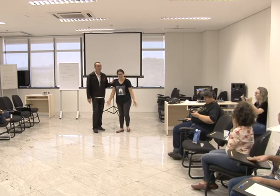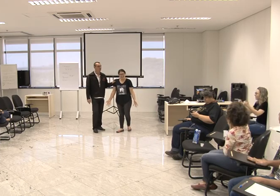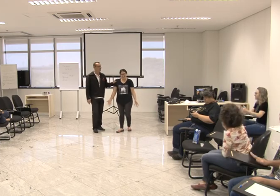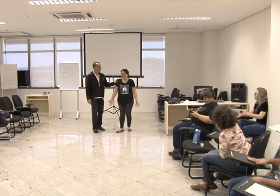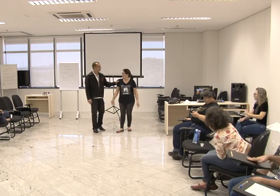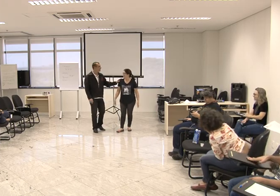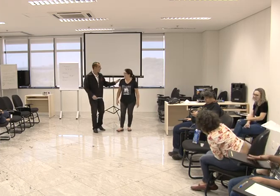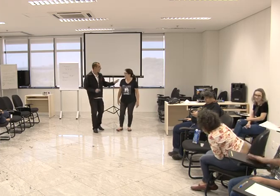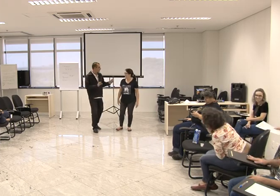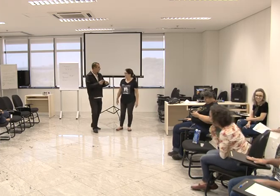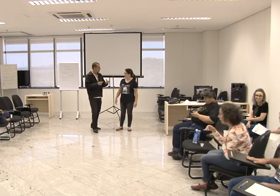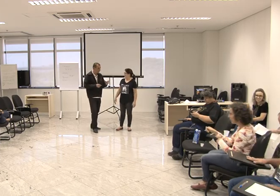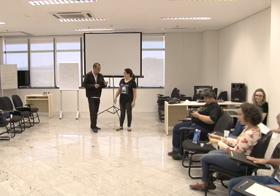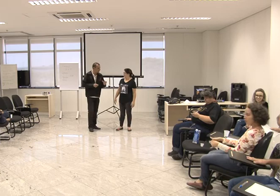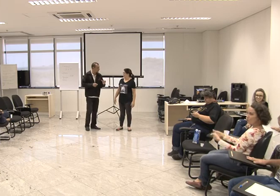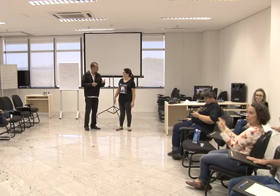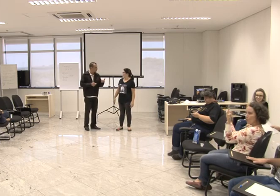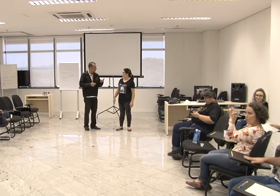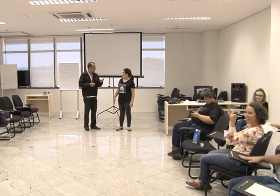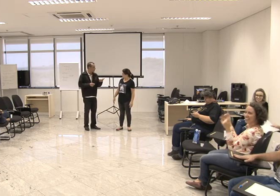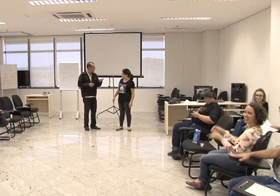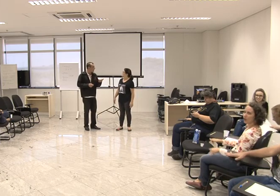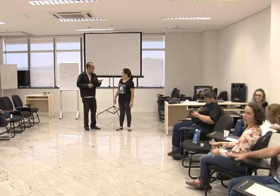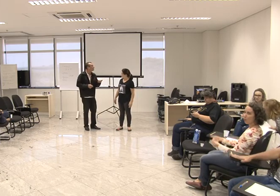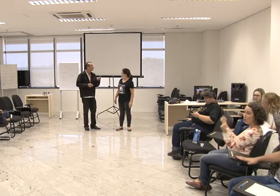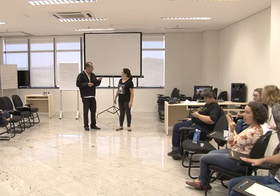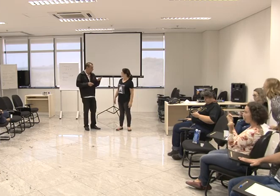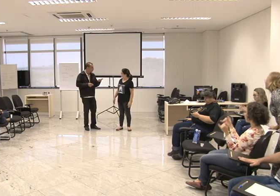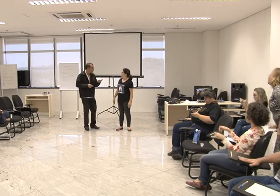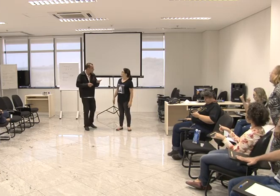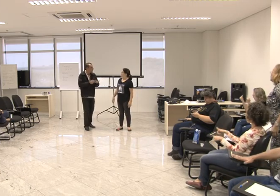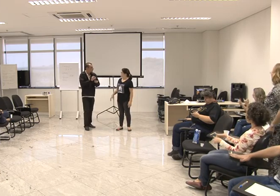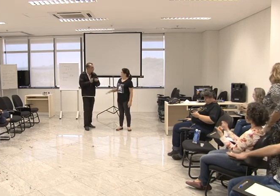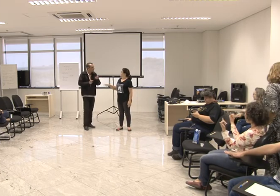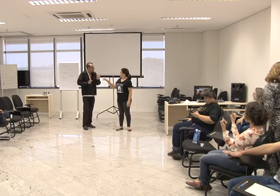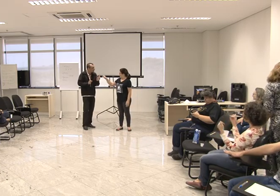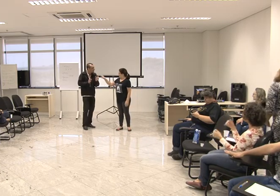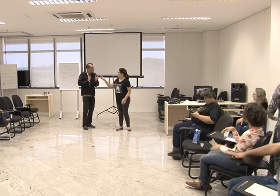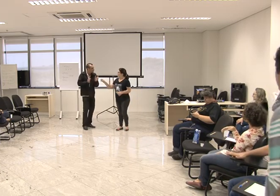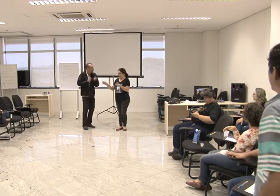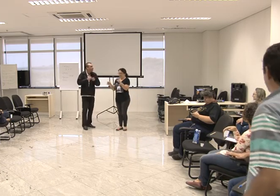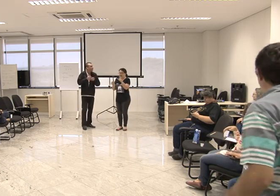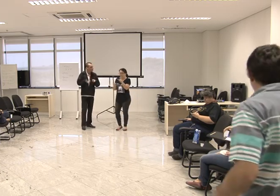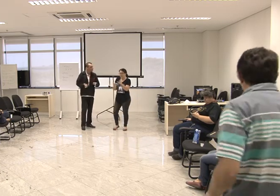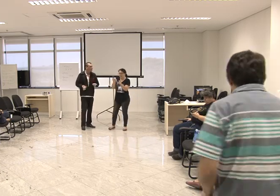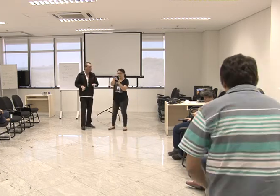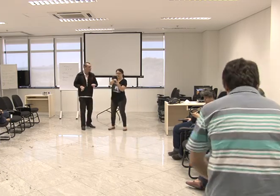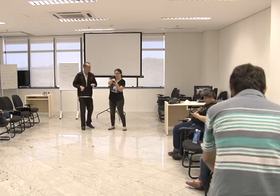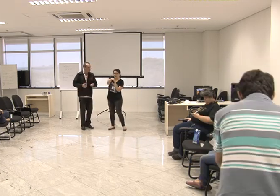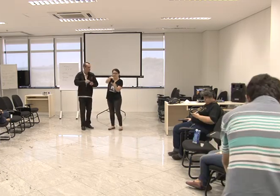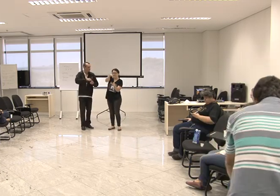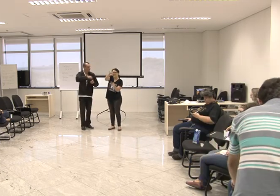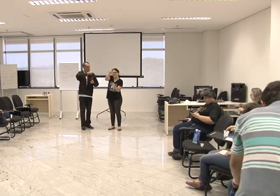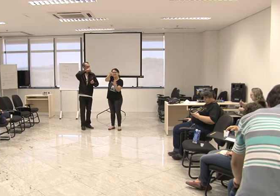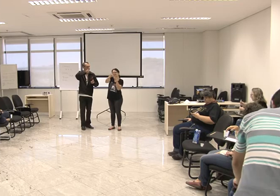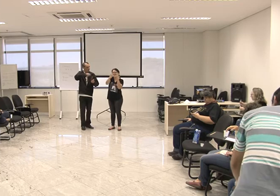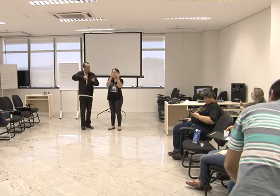Não, mas a questão se eu É tinha que isso pegar. mesmo. É, mas o objeto, porque ele é dentro de um. Aí você pega. Dá o